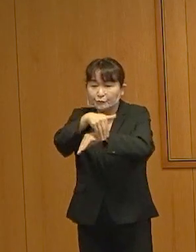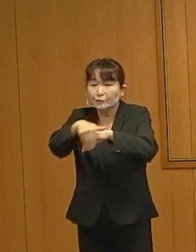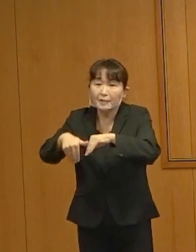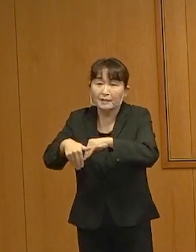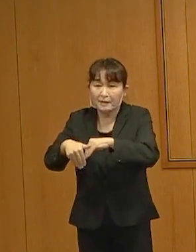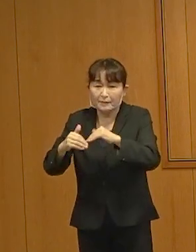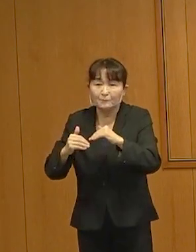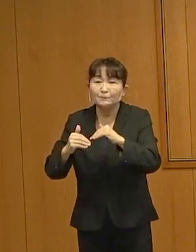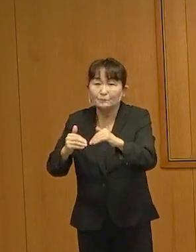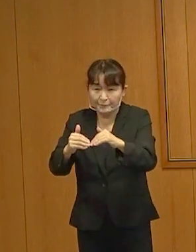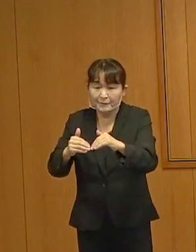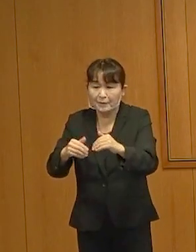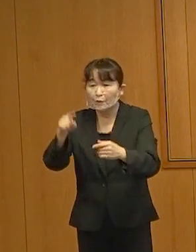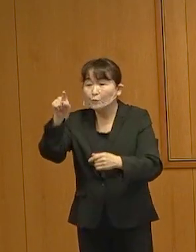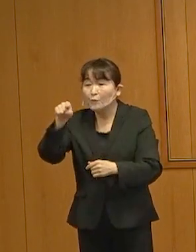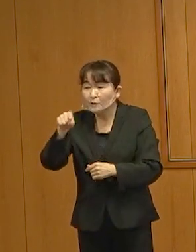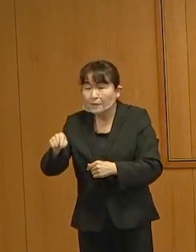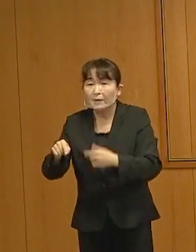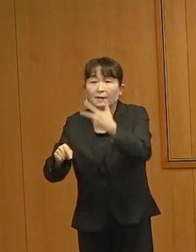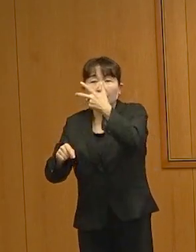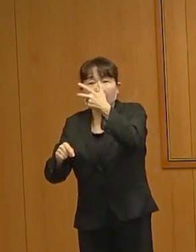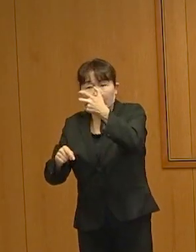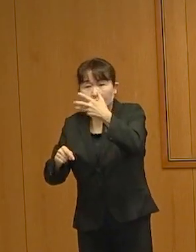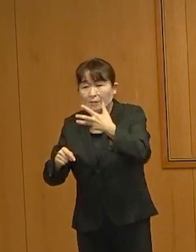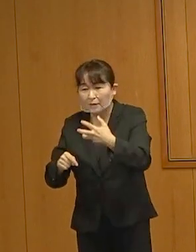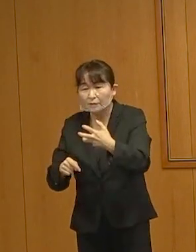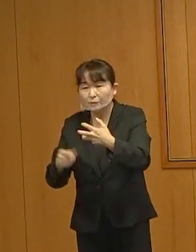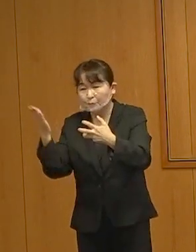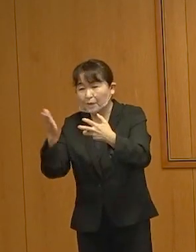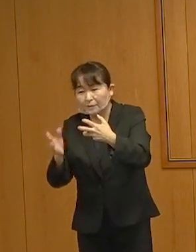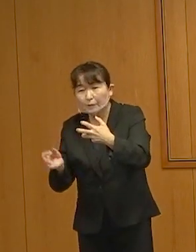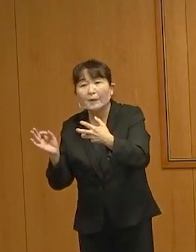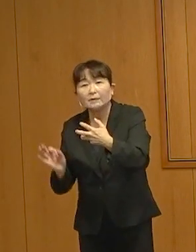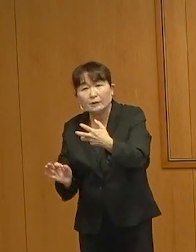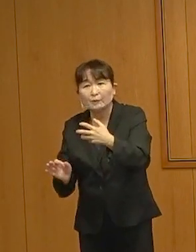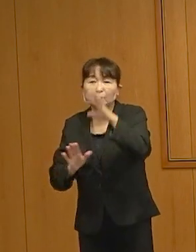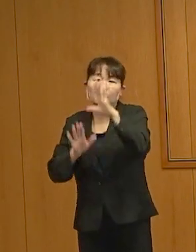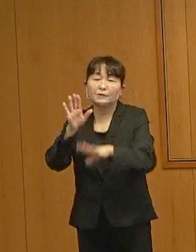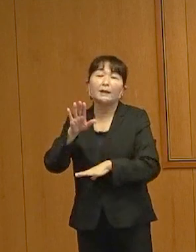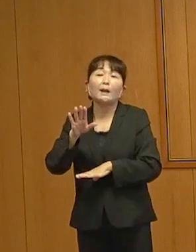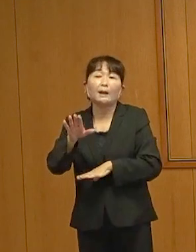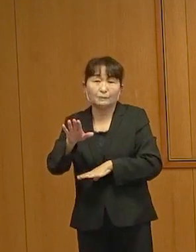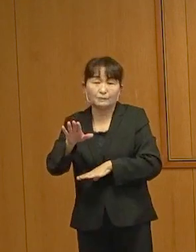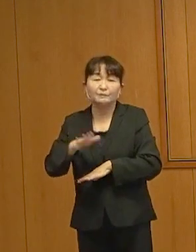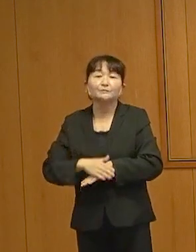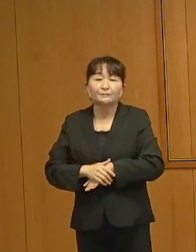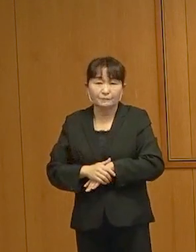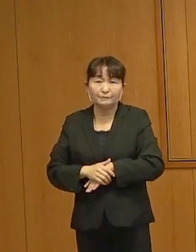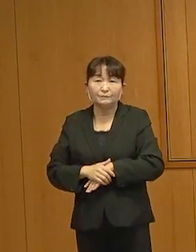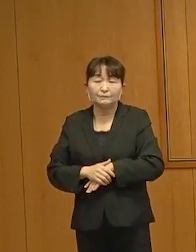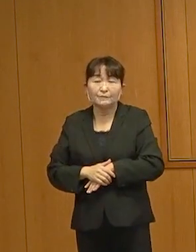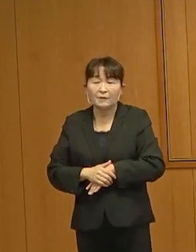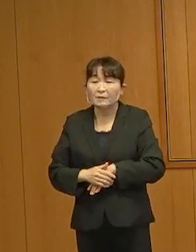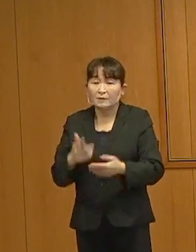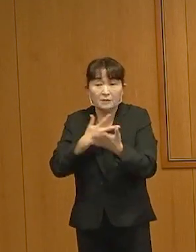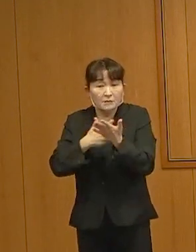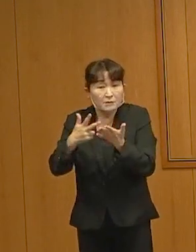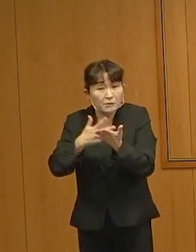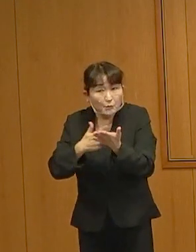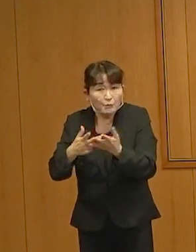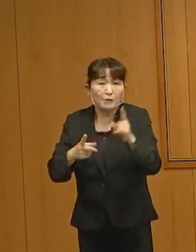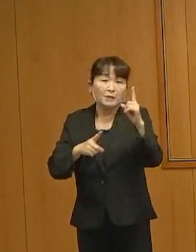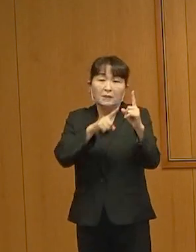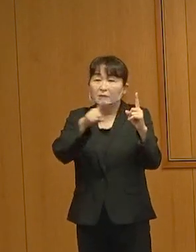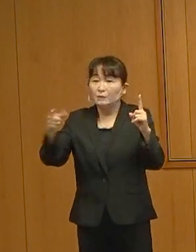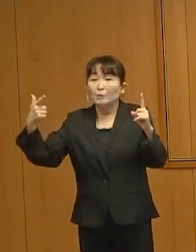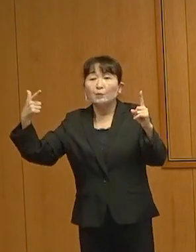ぞれ 80%、70% というふうに見込んでおります。次に資料の1の6を